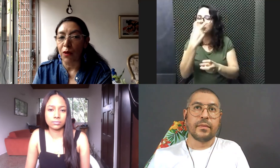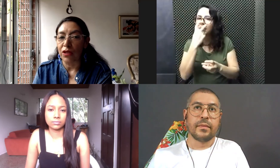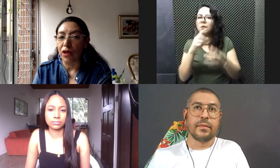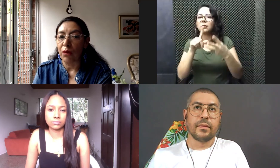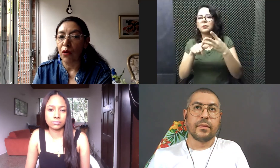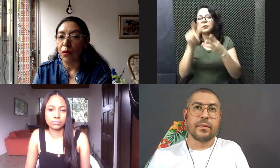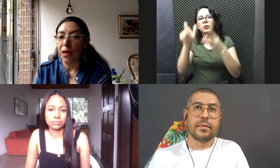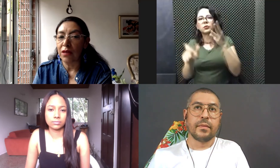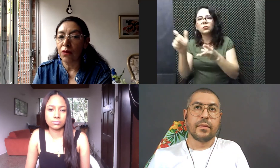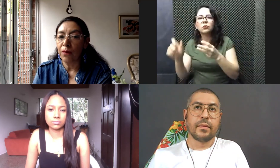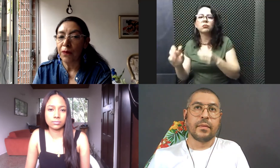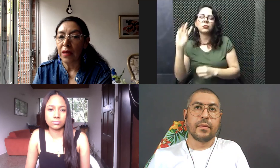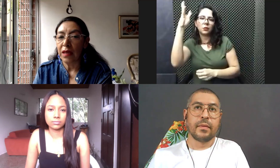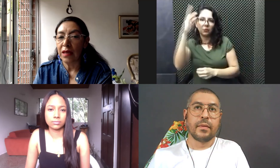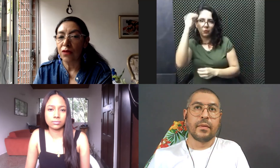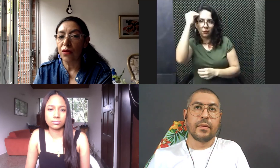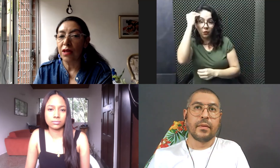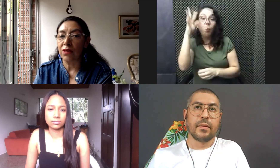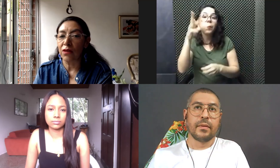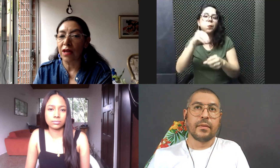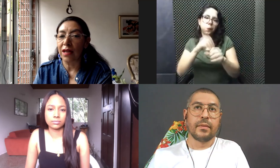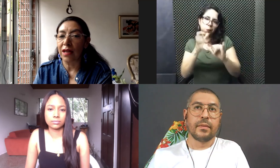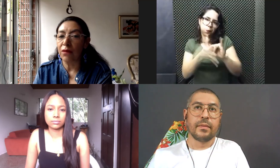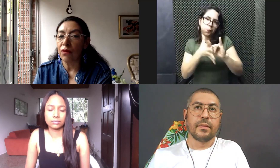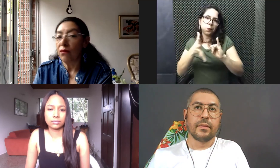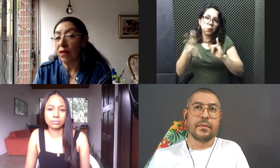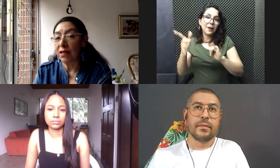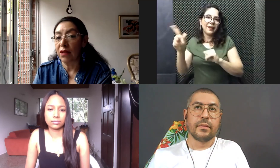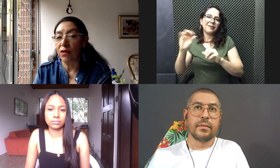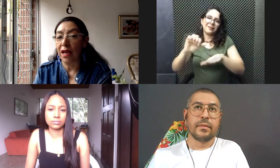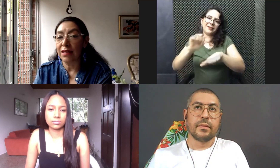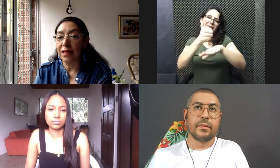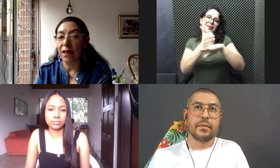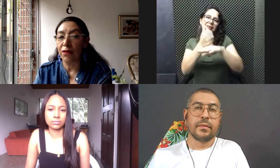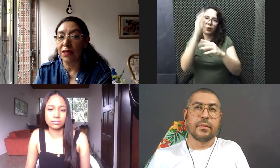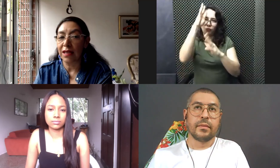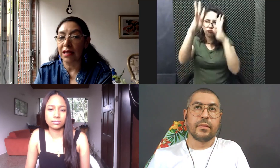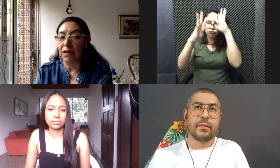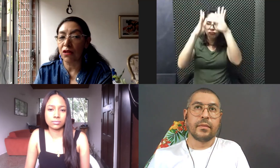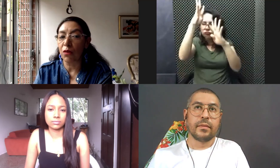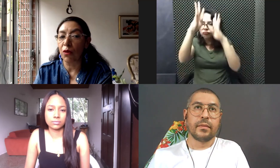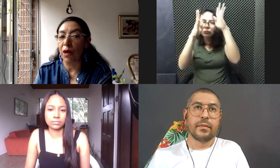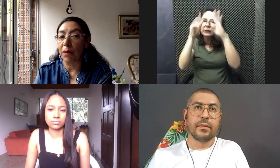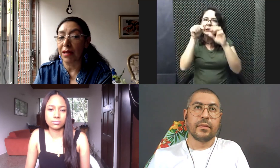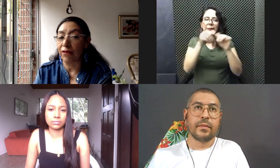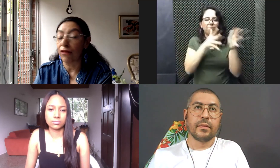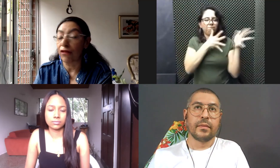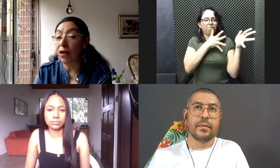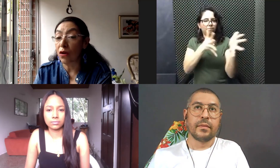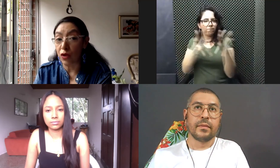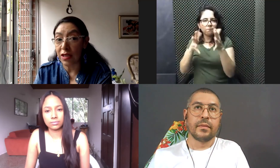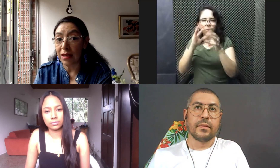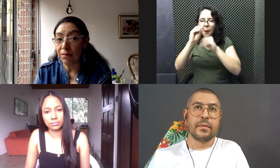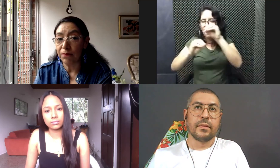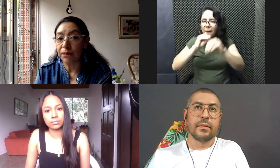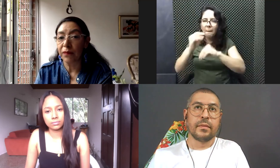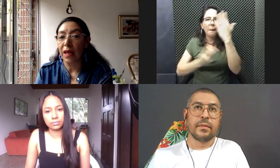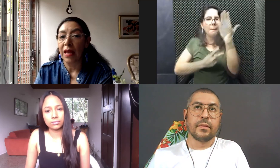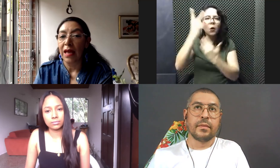la Corporación El Movimiento y es su director creativo, desde donde ha diseñado iniciativas como la plataforma